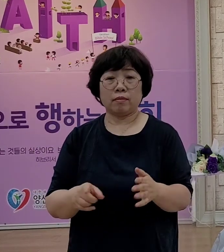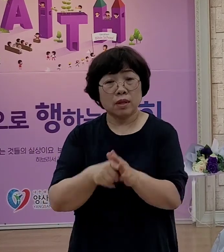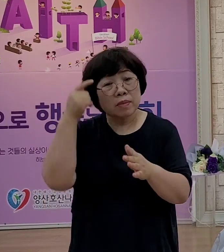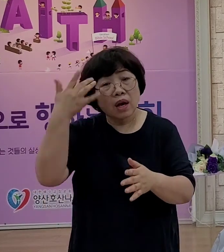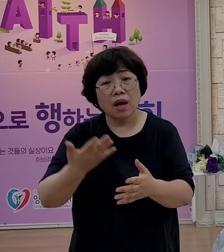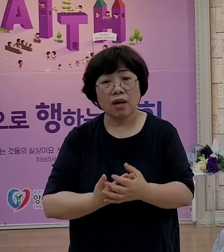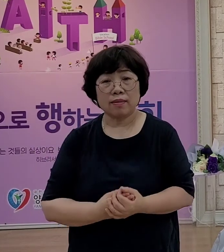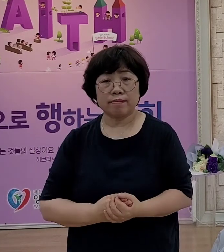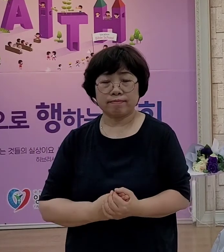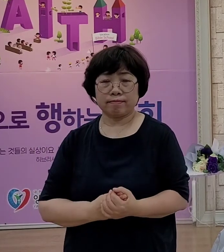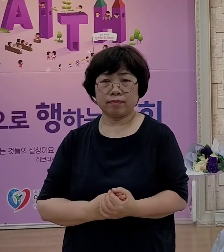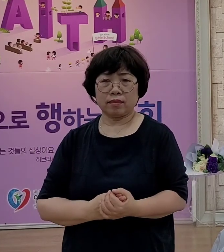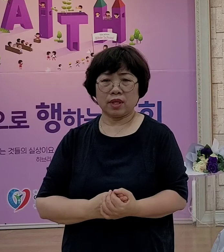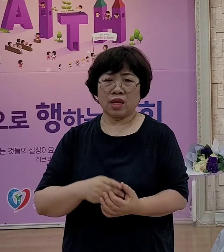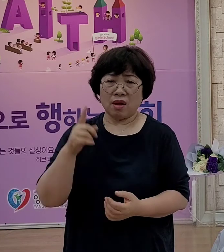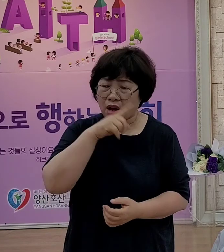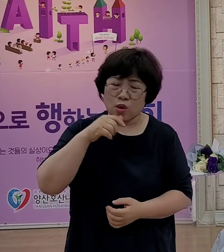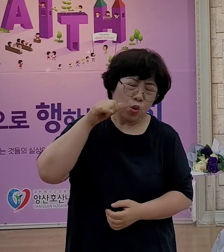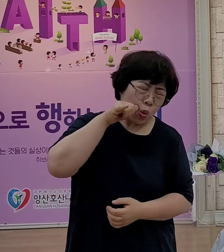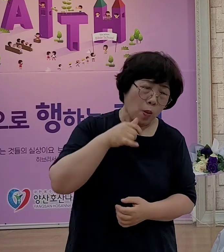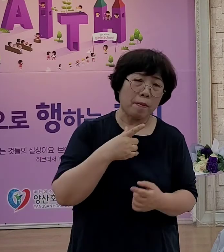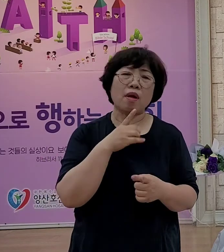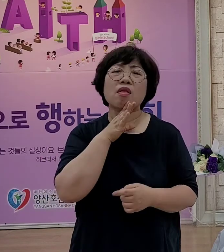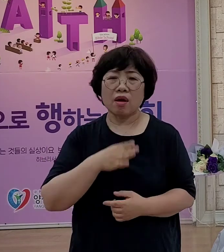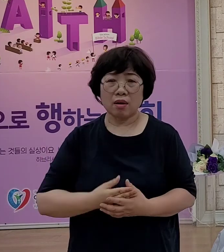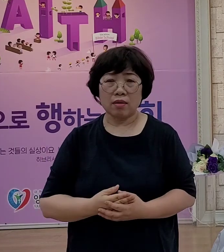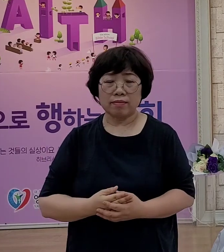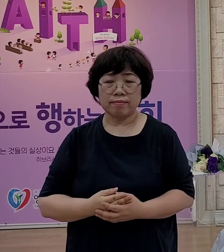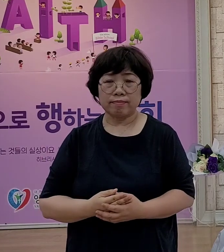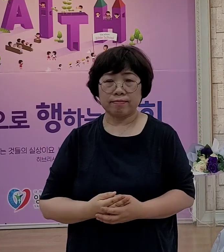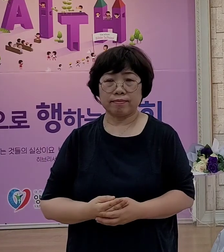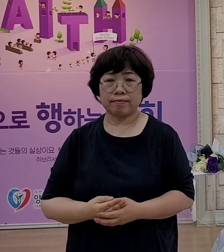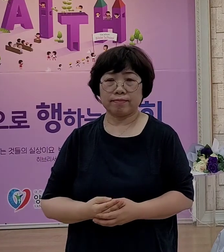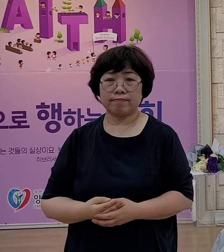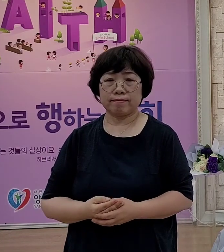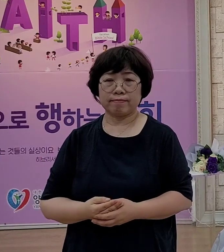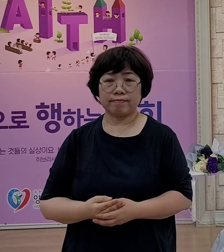믿습니까? 악이고 독이.